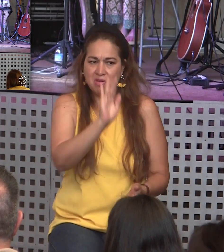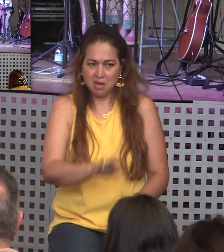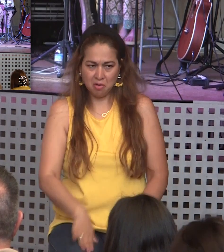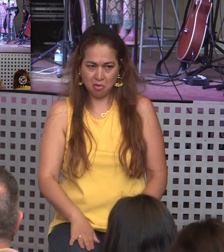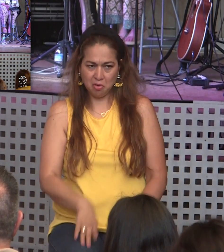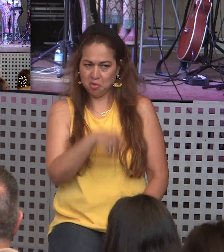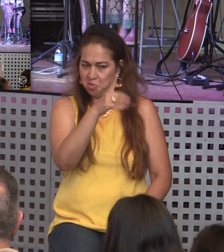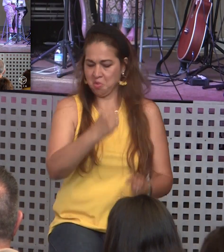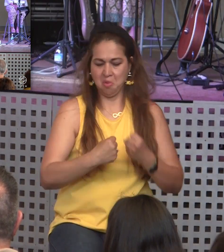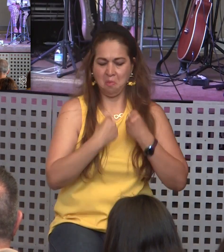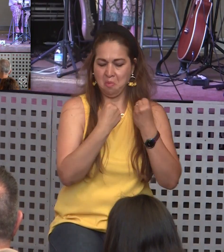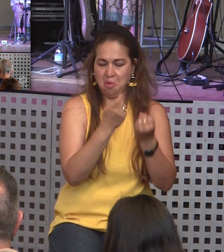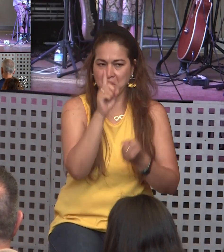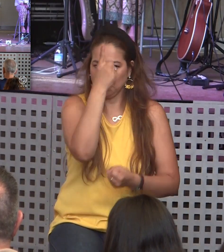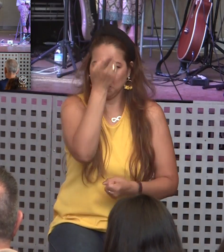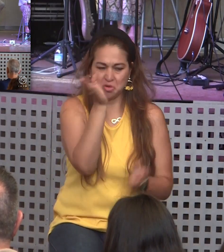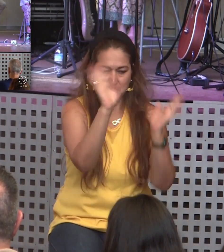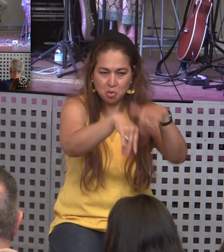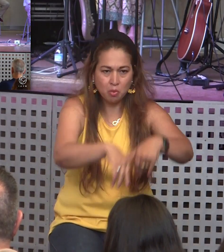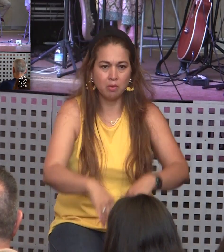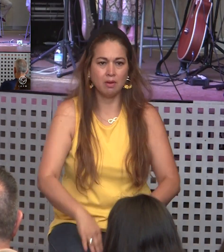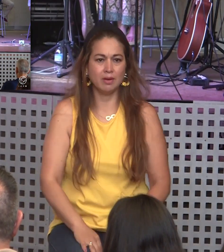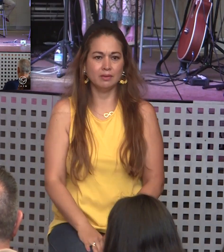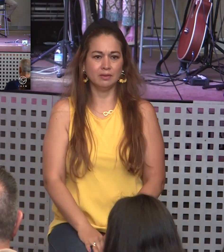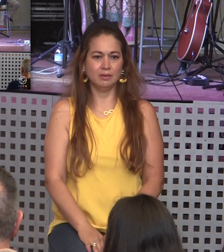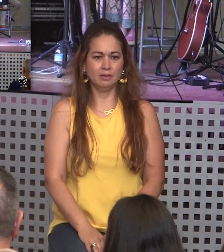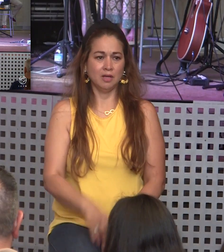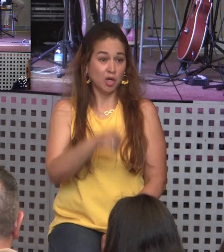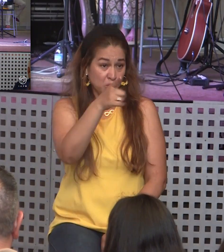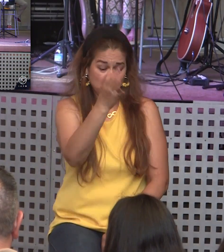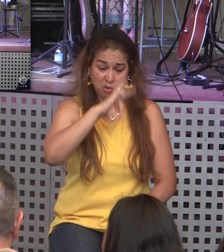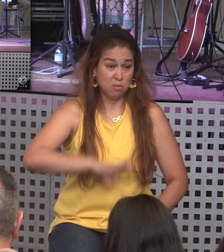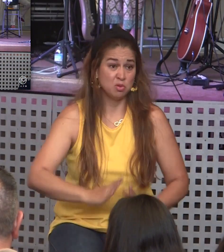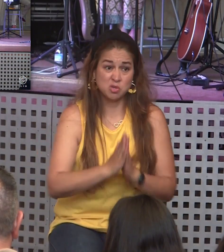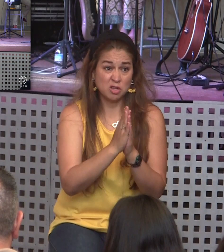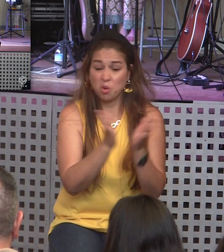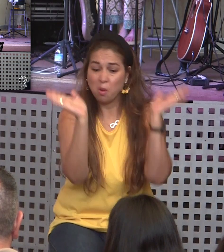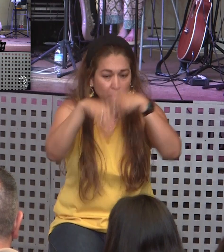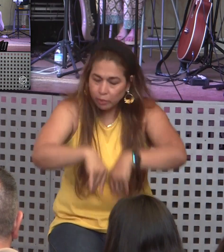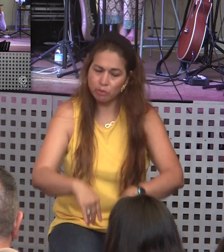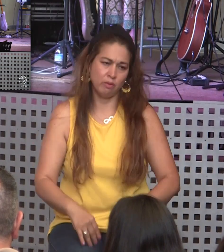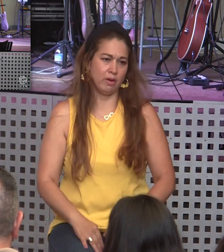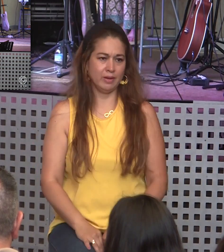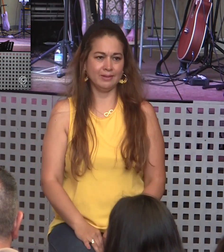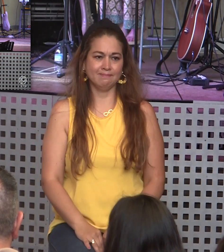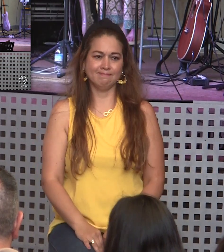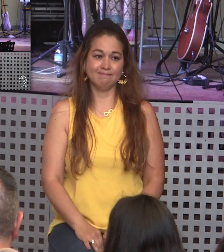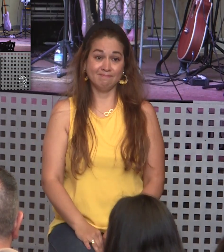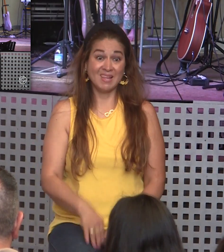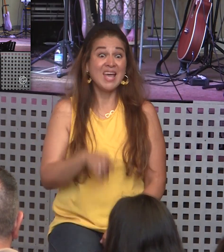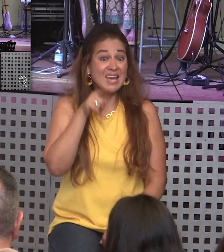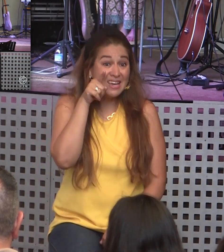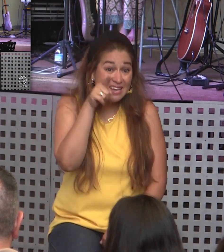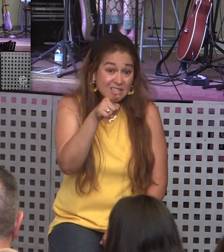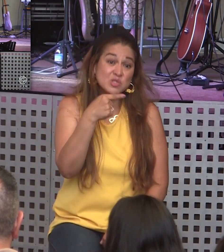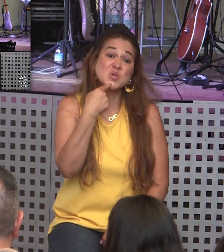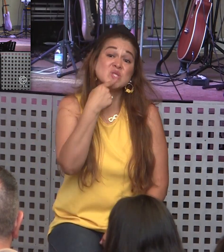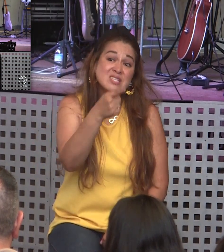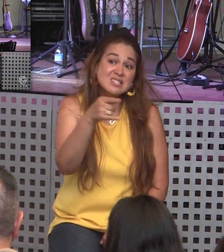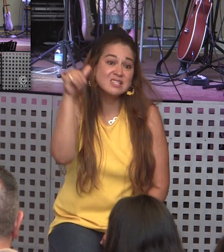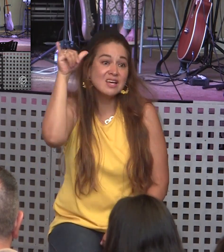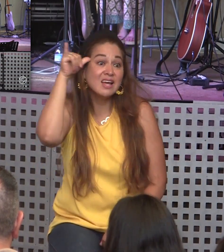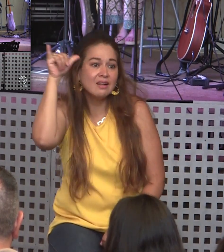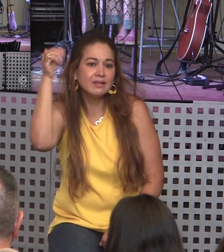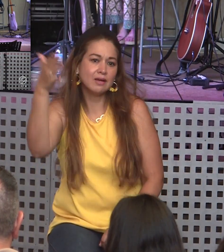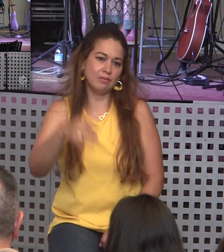nuestras vidas, porque nos convertimos en alguien que no discrimina por nada. Es más, vemos la vida desde